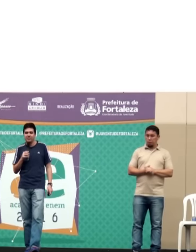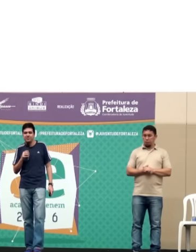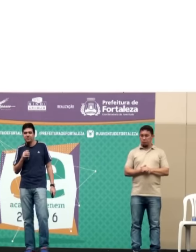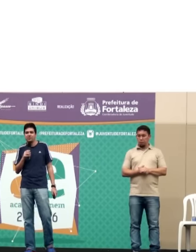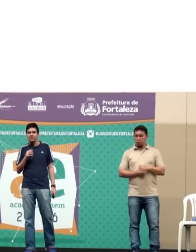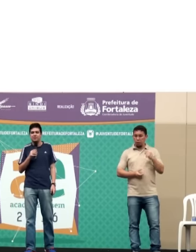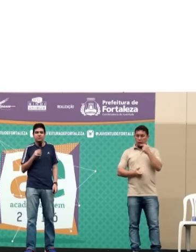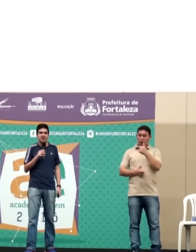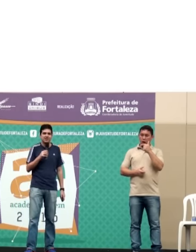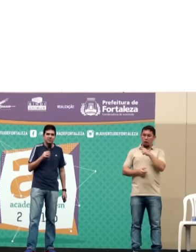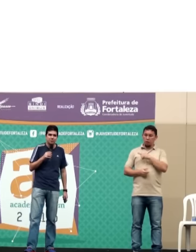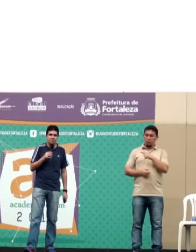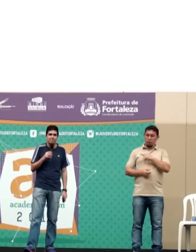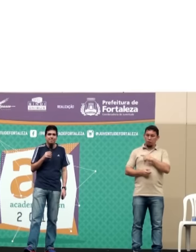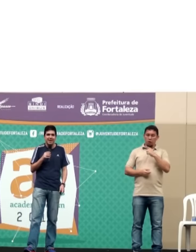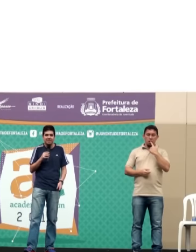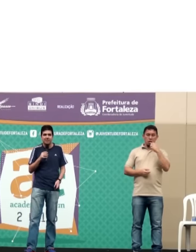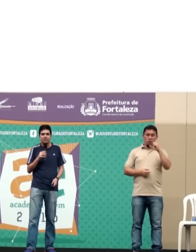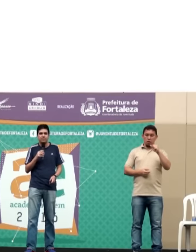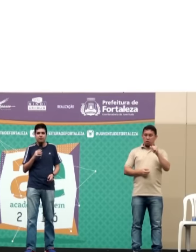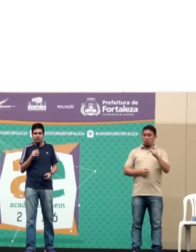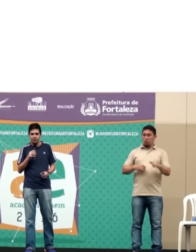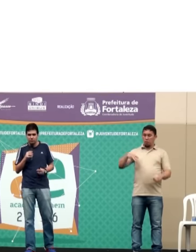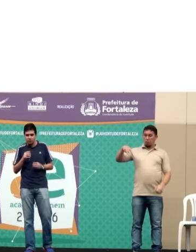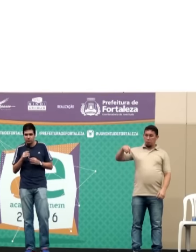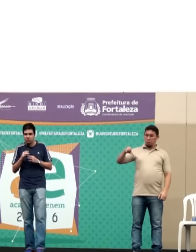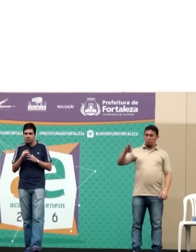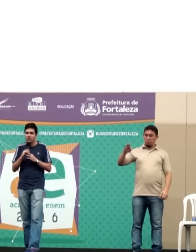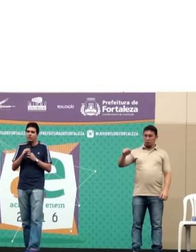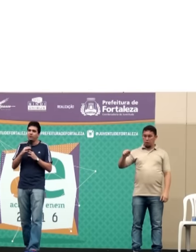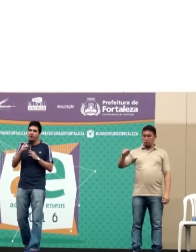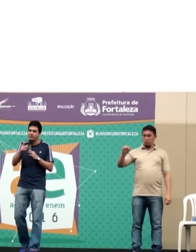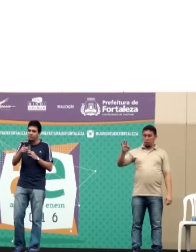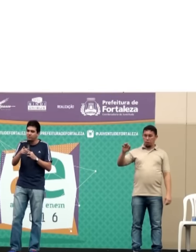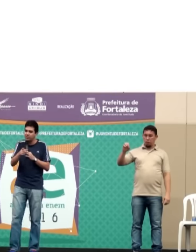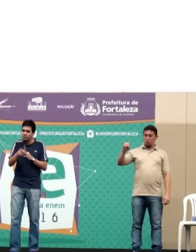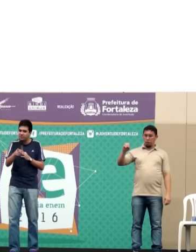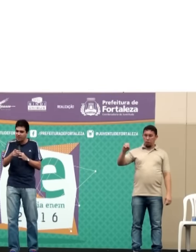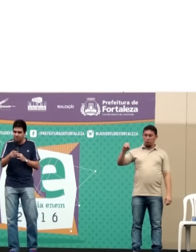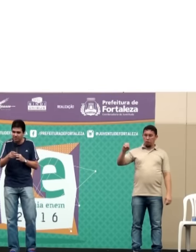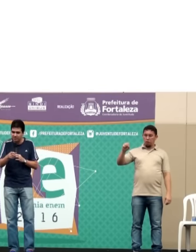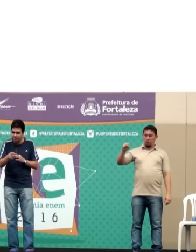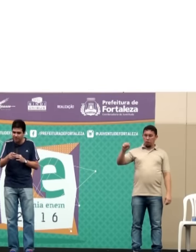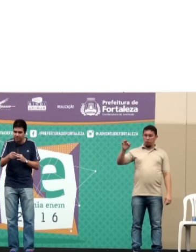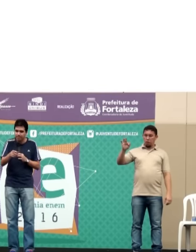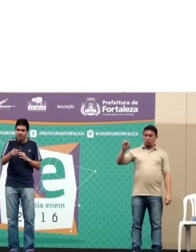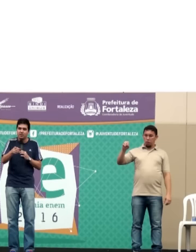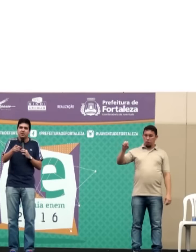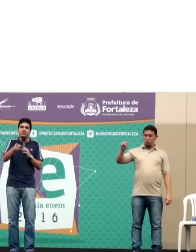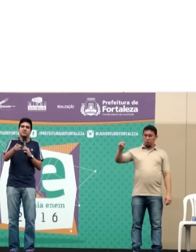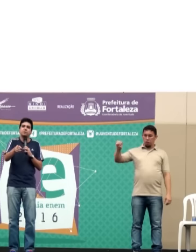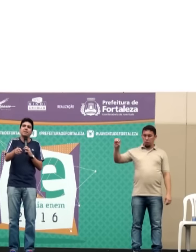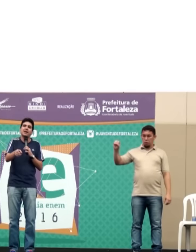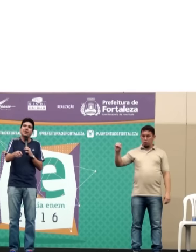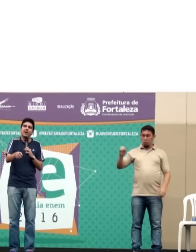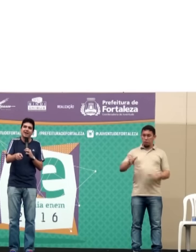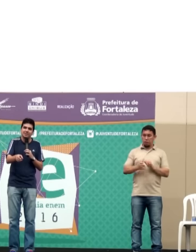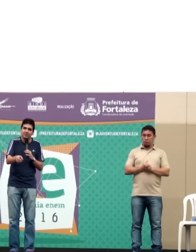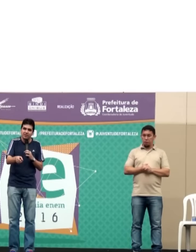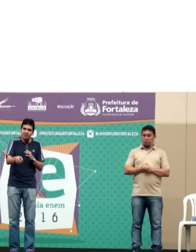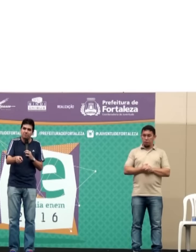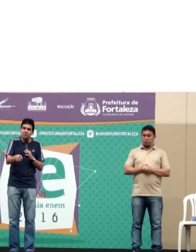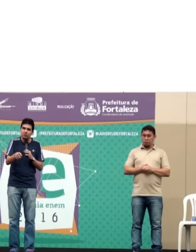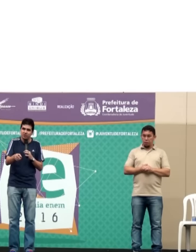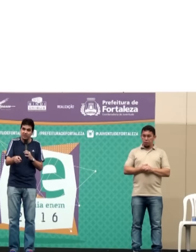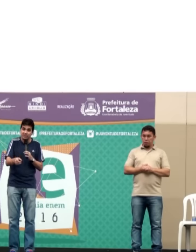HPO2, ele vai ser chamado de ácido metafosforoso. Eu acho que você consegue perceber que se eu